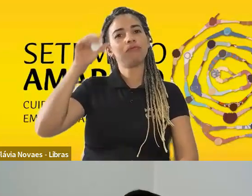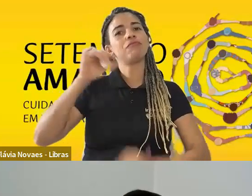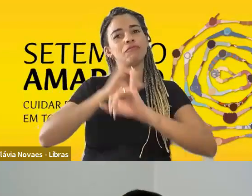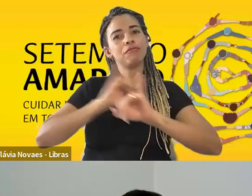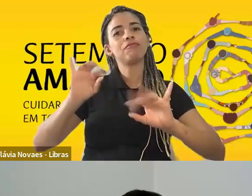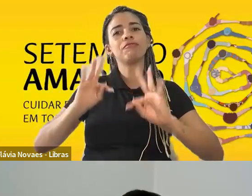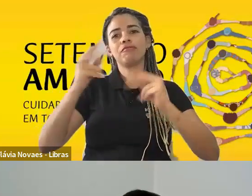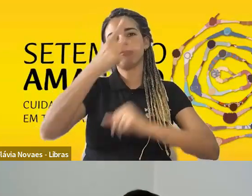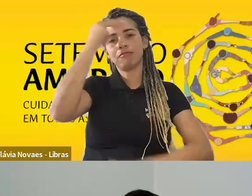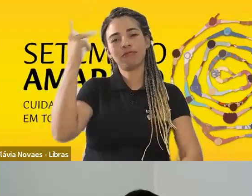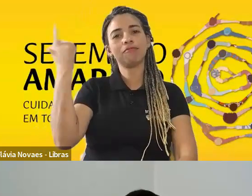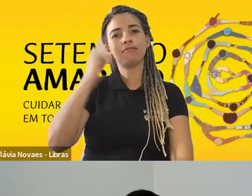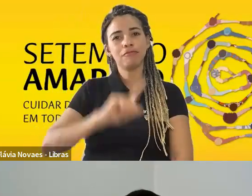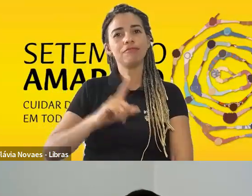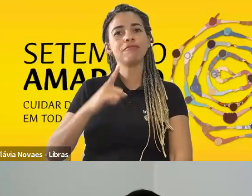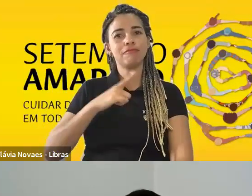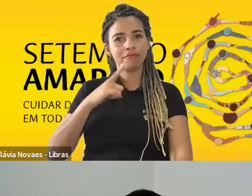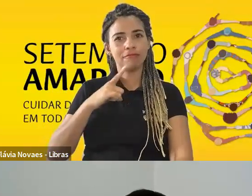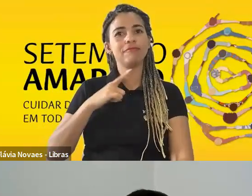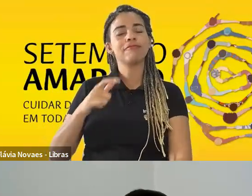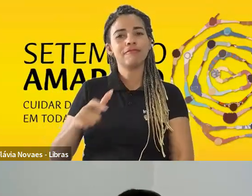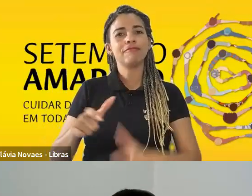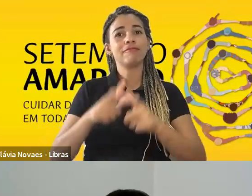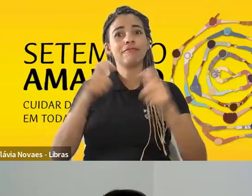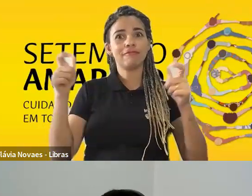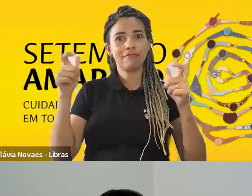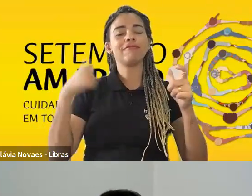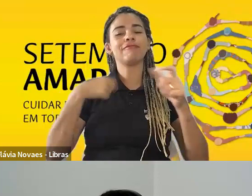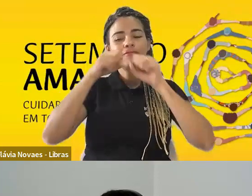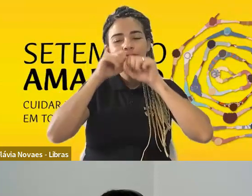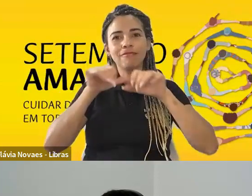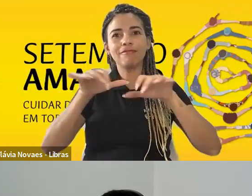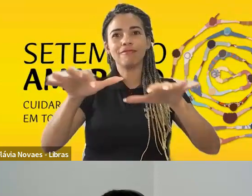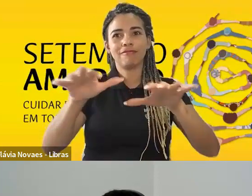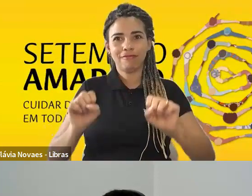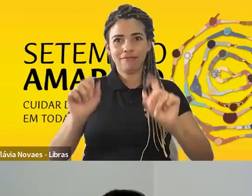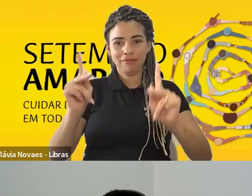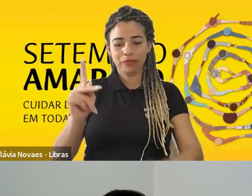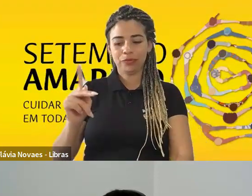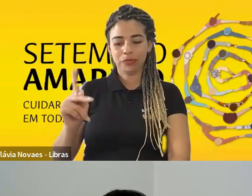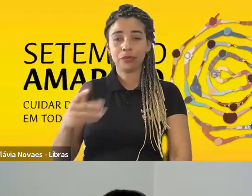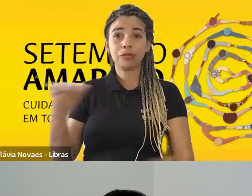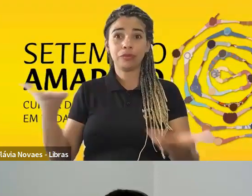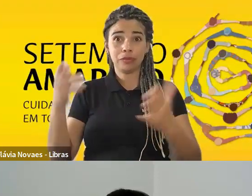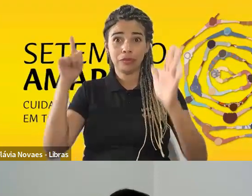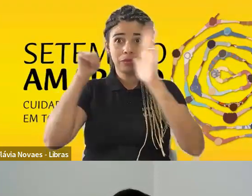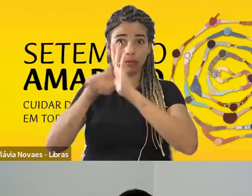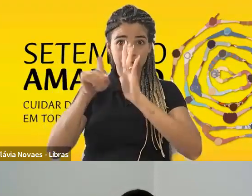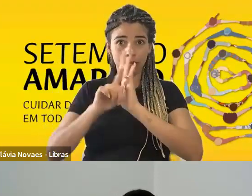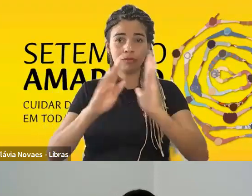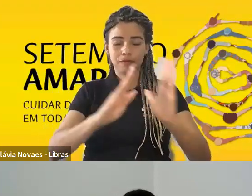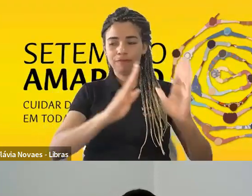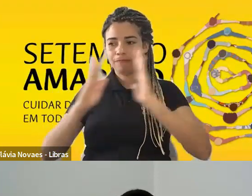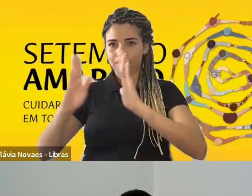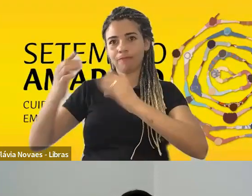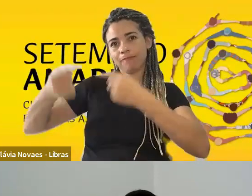para mais pessoas, atingindo e ampliando o nosso alcance, né, do evento. No caso das perguntas, da fase em que nós vamos ter o